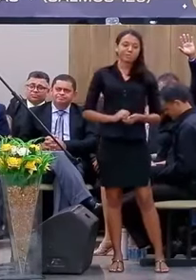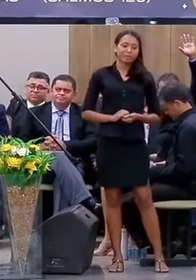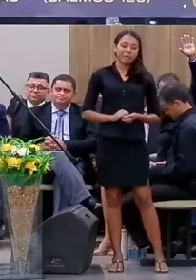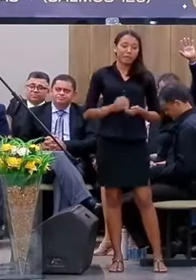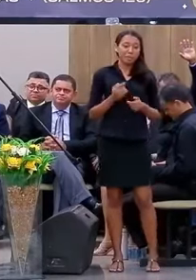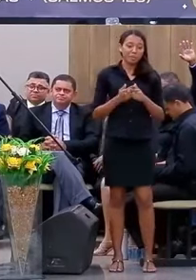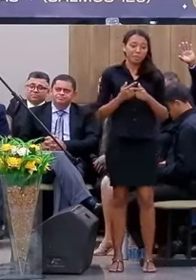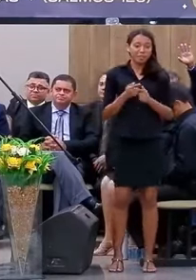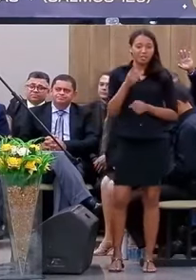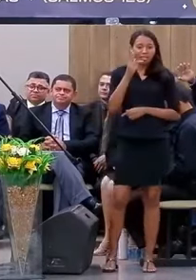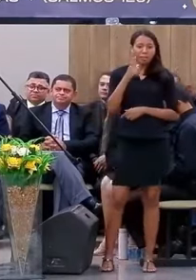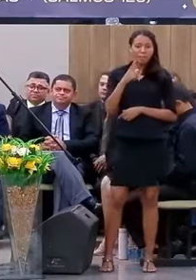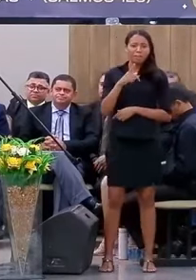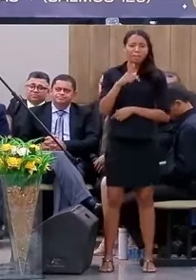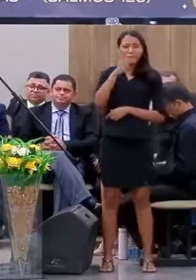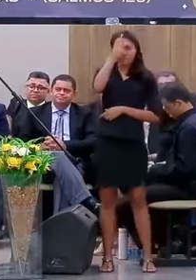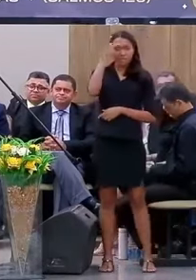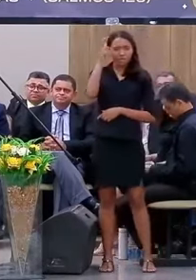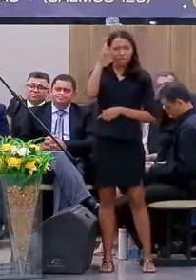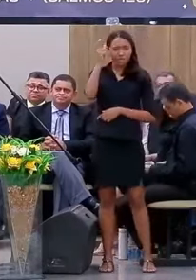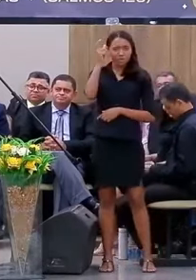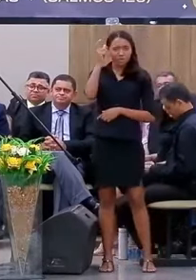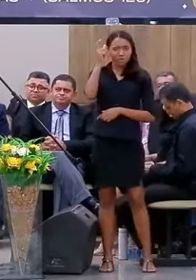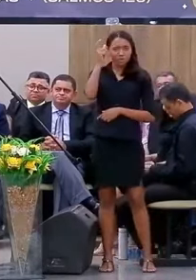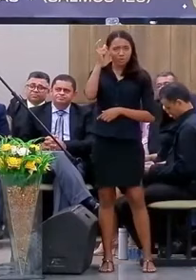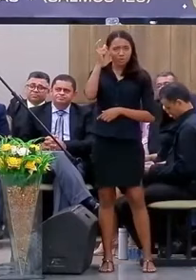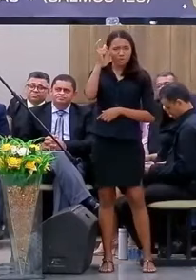Tem crente que está com câncer,